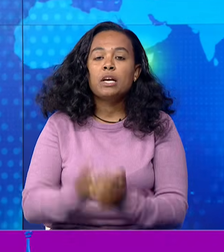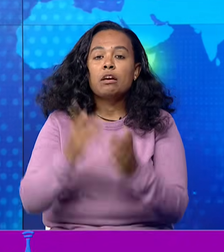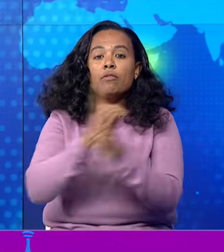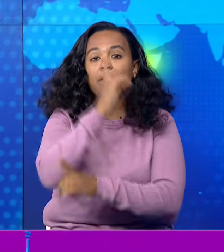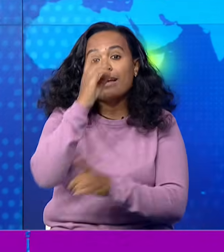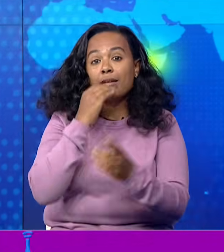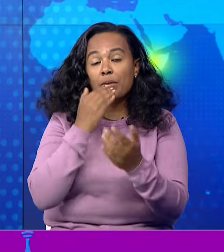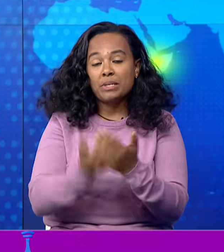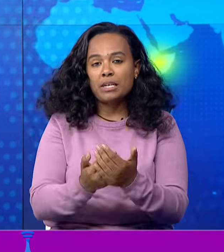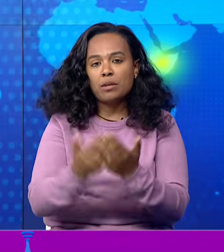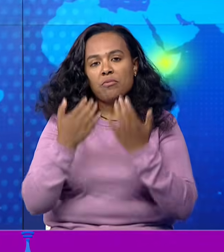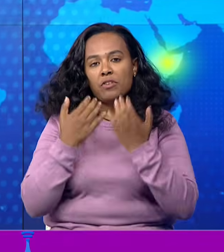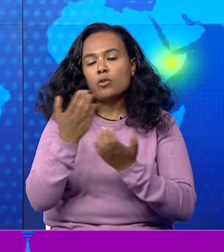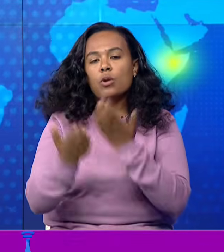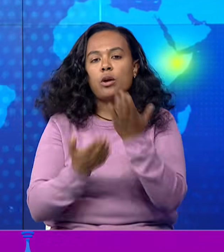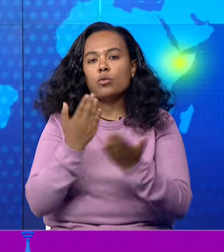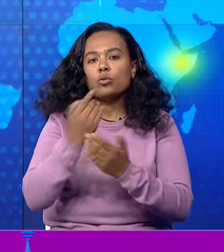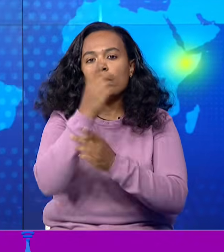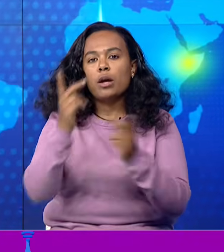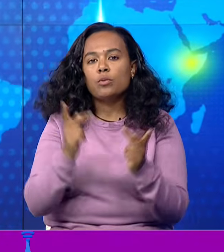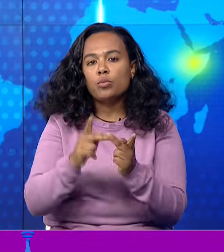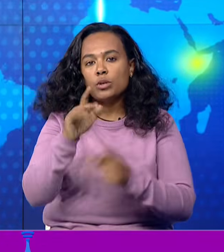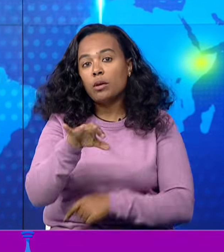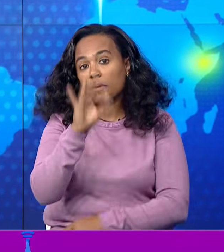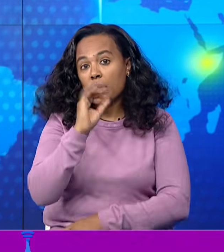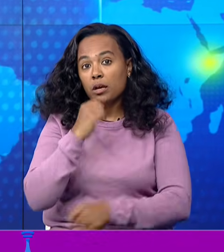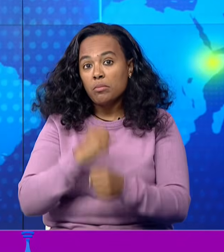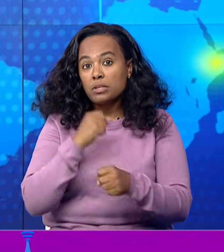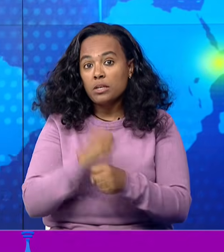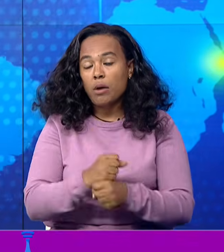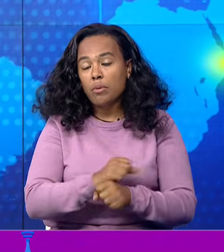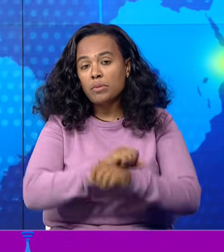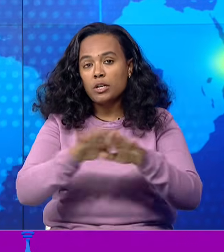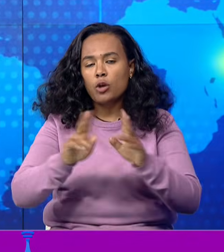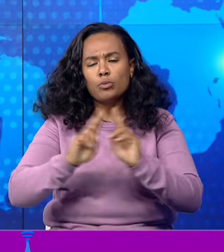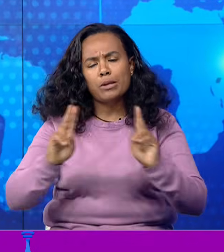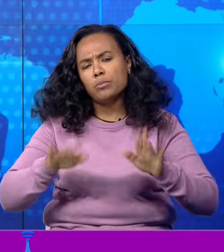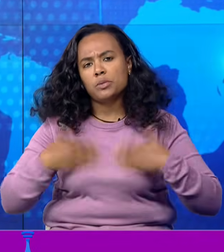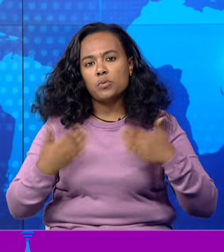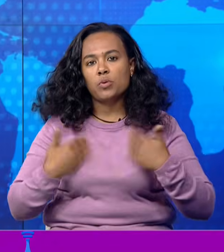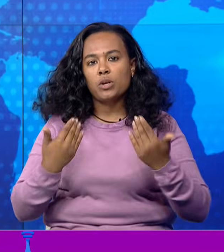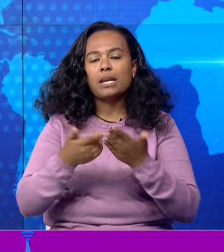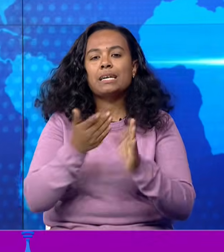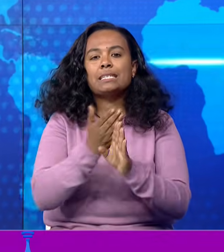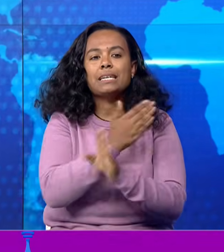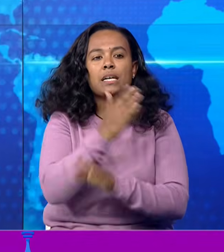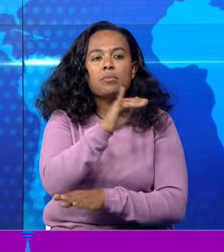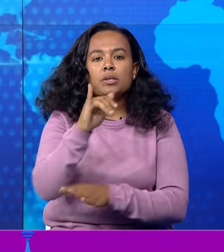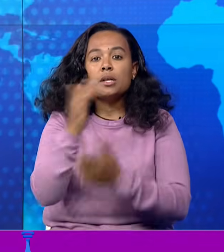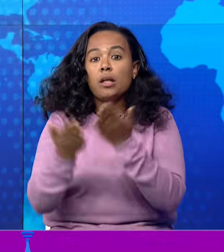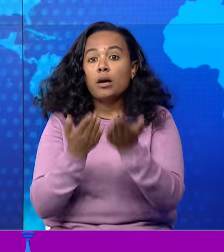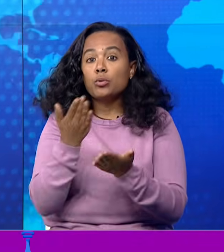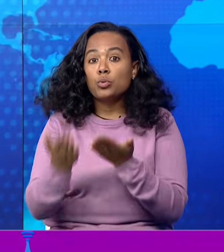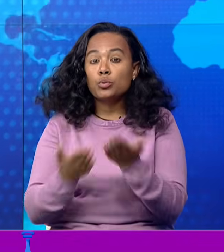ፈጣሪ ይመስገን የምንፈልገውን አገልግሎት በአንድ ቦታ የምናገኝበት ስርዓት በመዘርጋቱ እጅግ በጣም ደስ ብሎኛል። ከዚህ ቀደም እንደዚህ አይነት